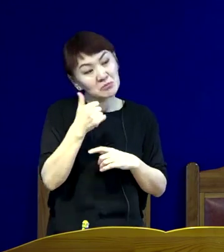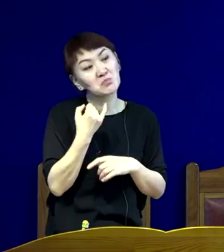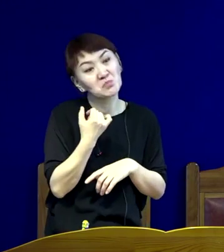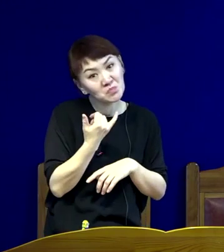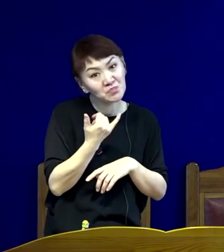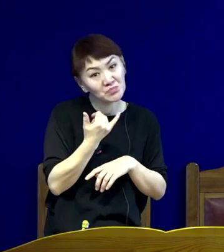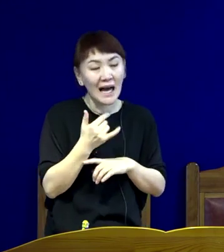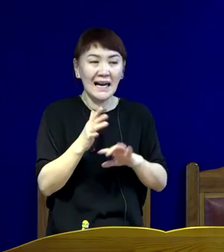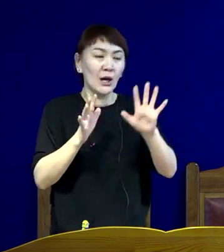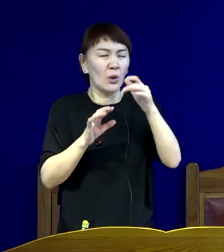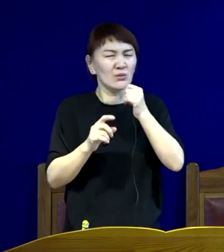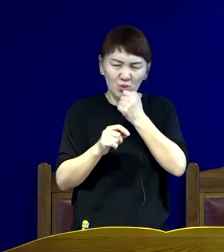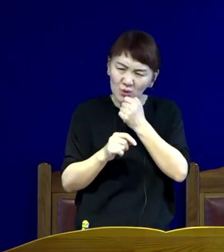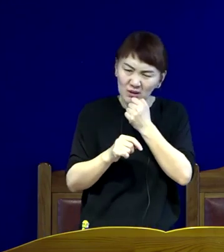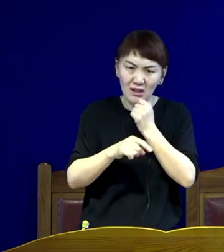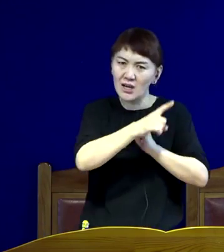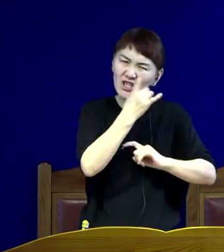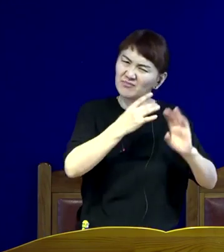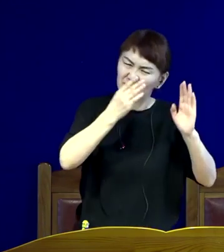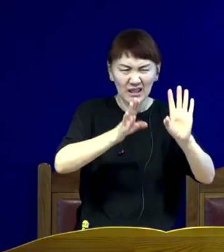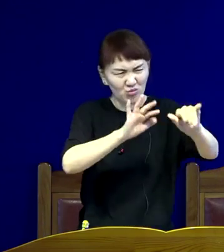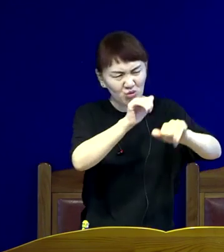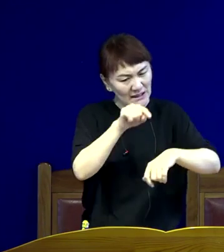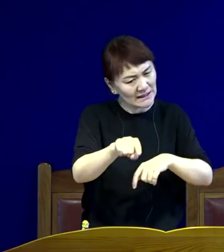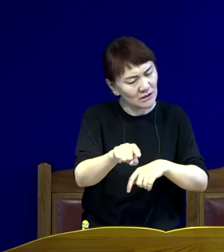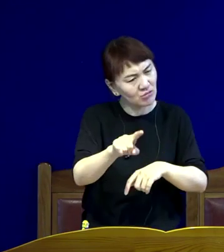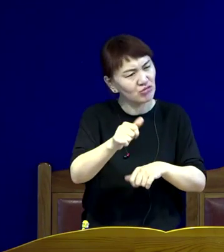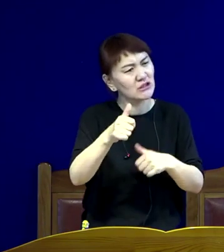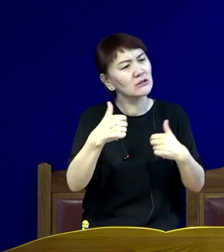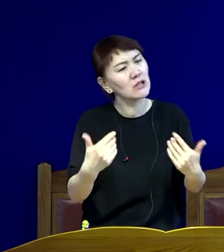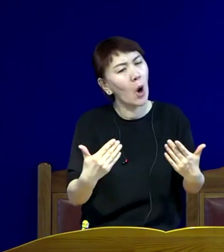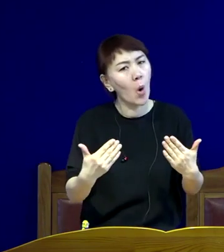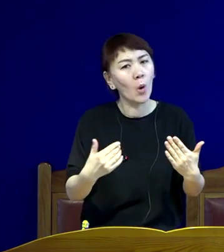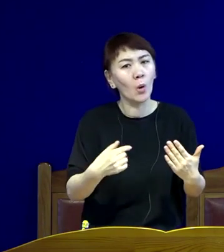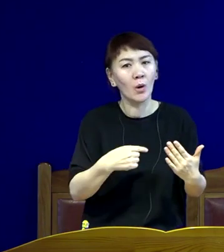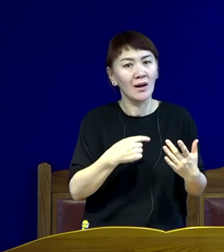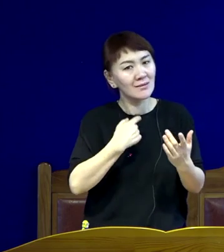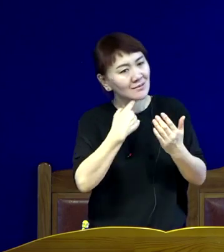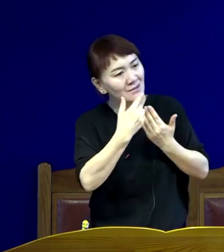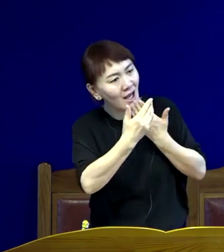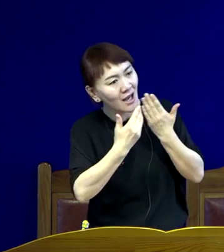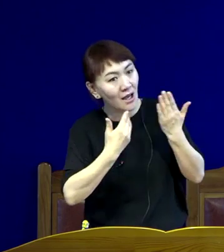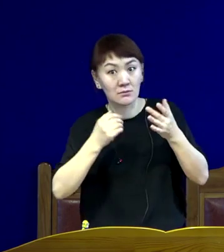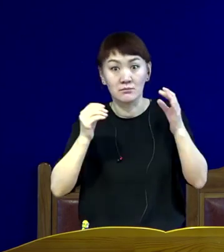А ийм нэг арга бас байна шүү дээ. Гэтэл цаг хугацаа өнгөрөх ирэхээр